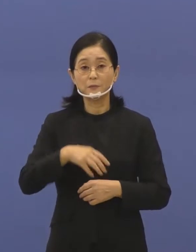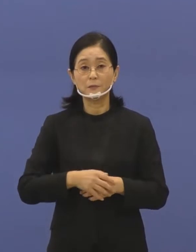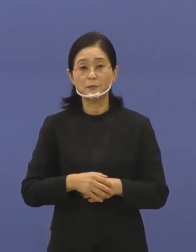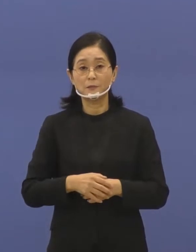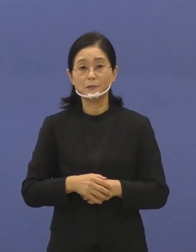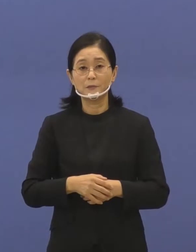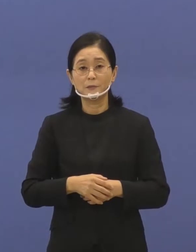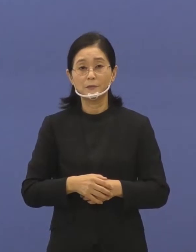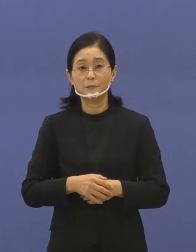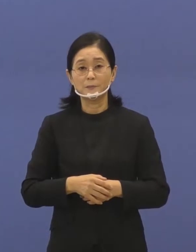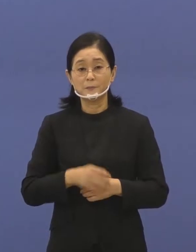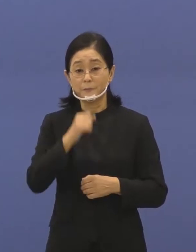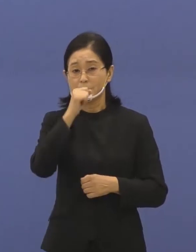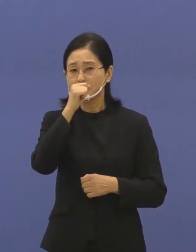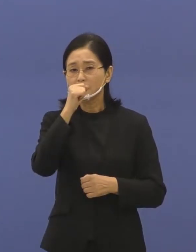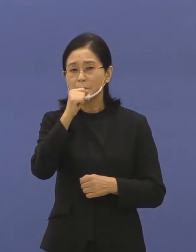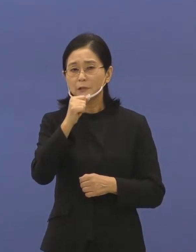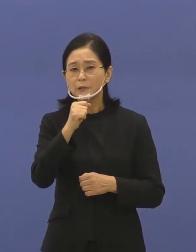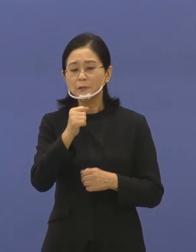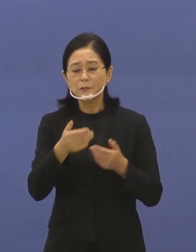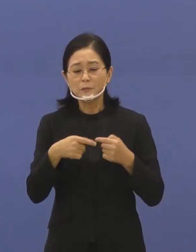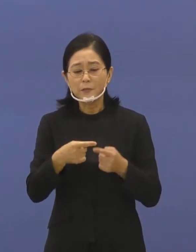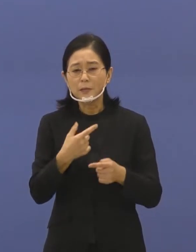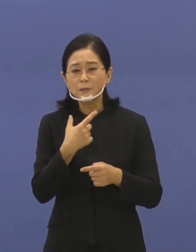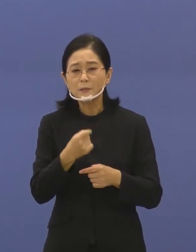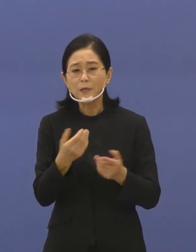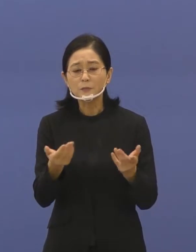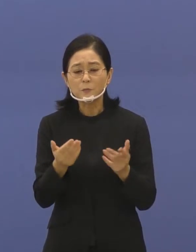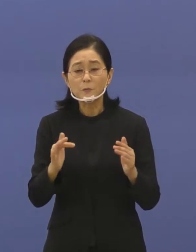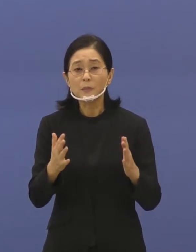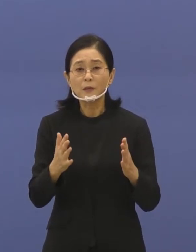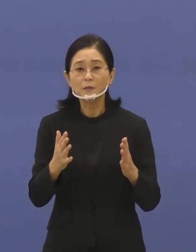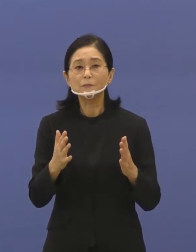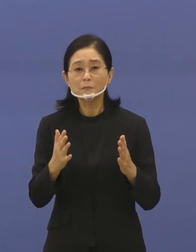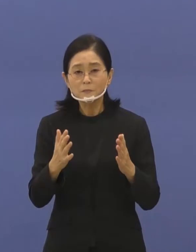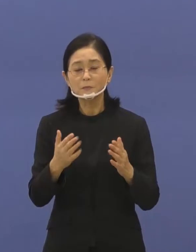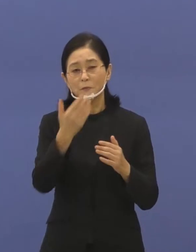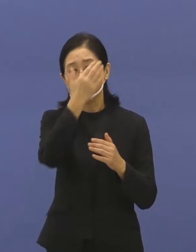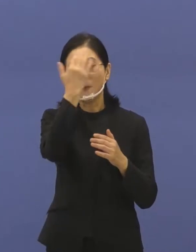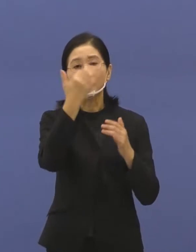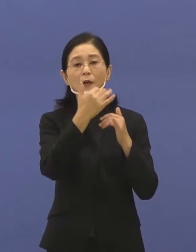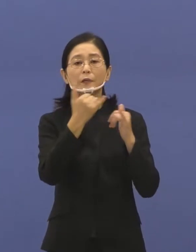好ましい雇用の場がないということで、若い人が県外に